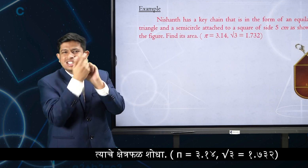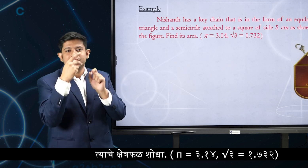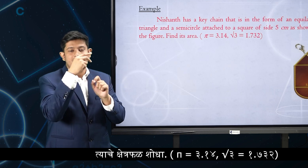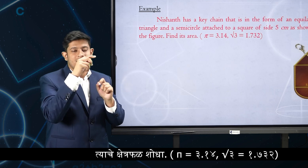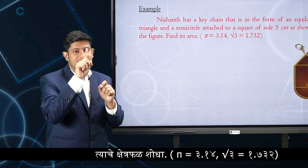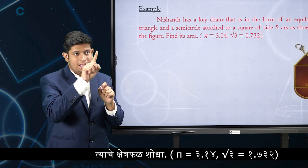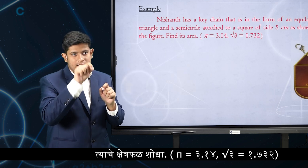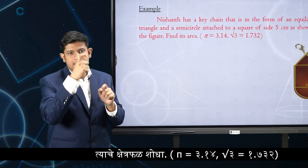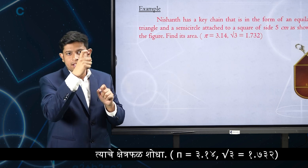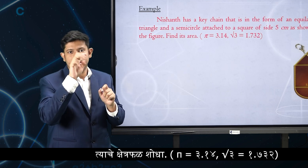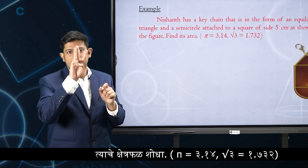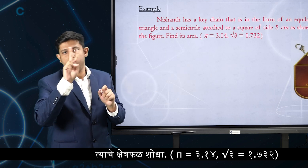1.732.